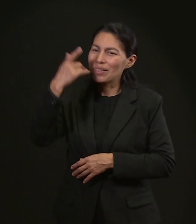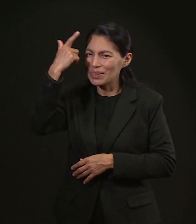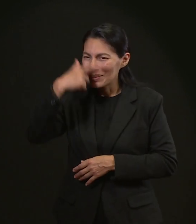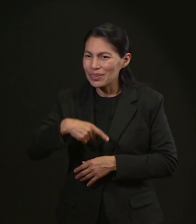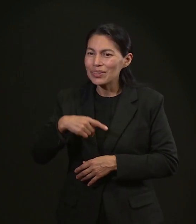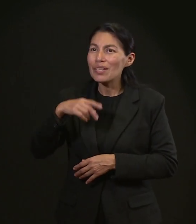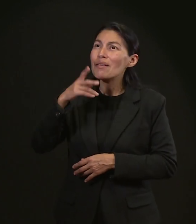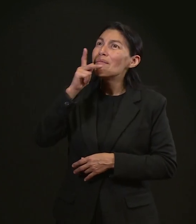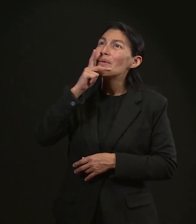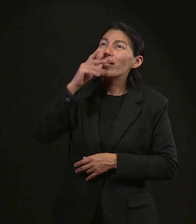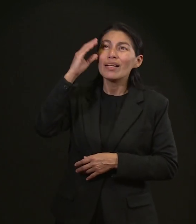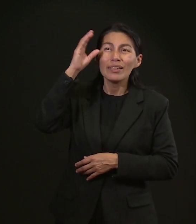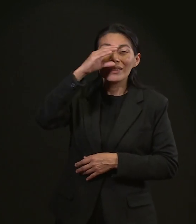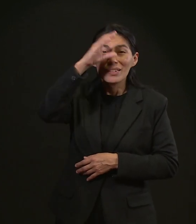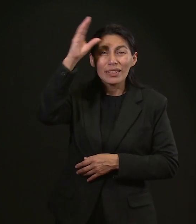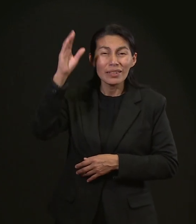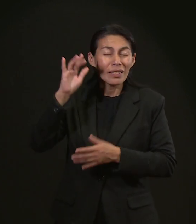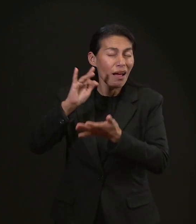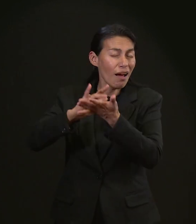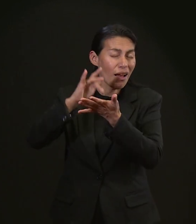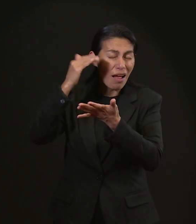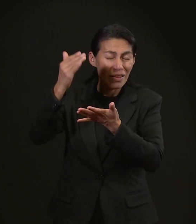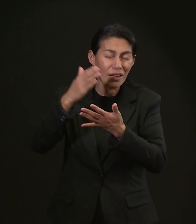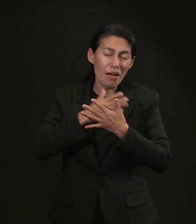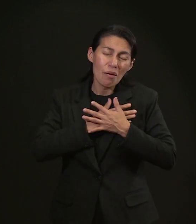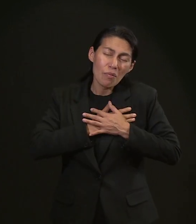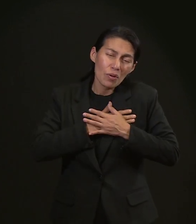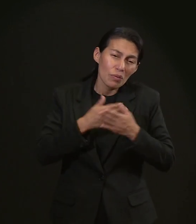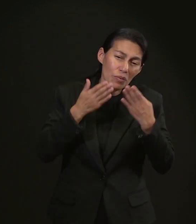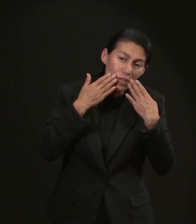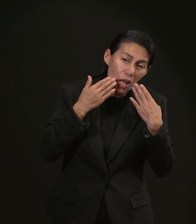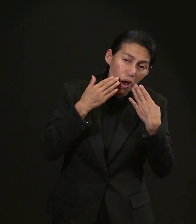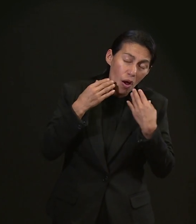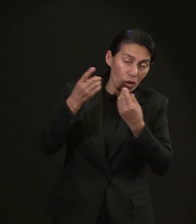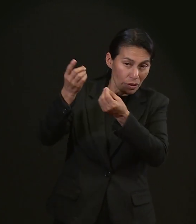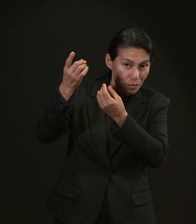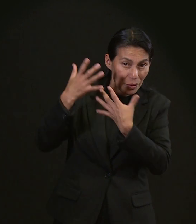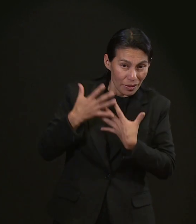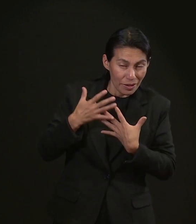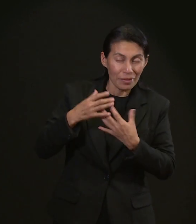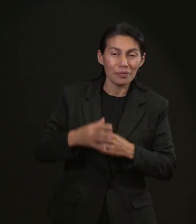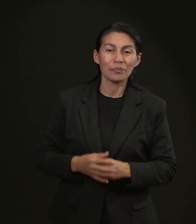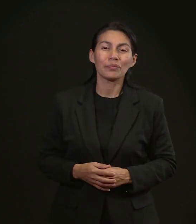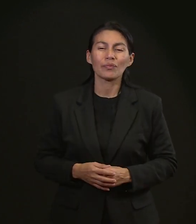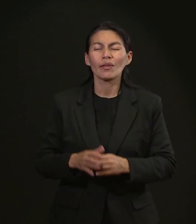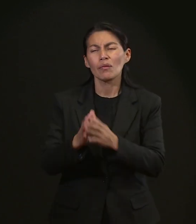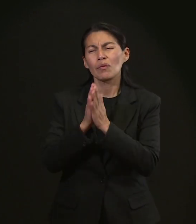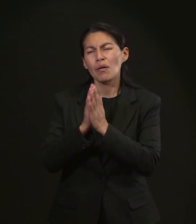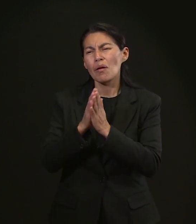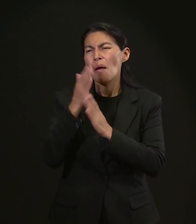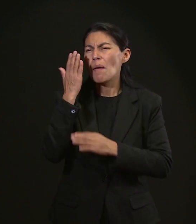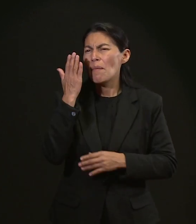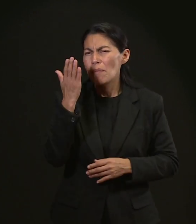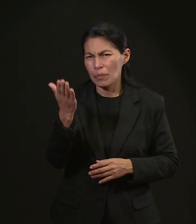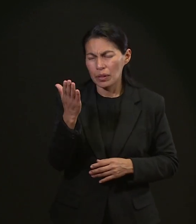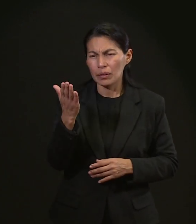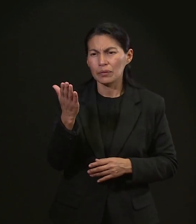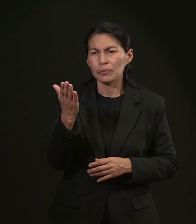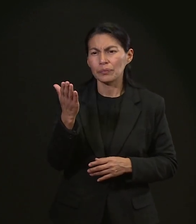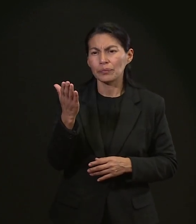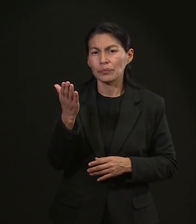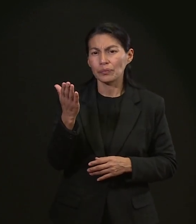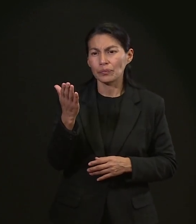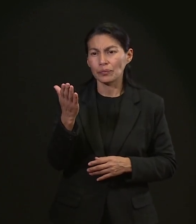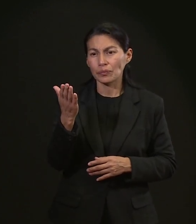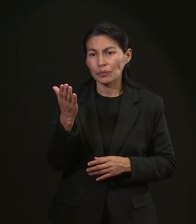agradecida con mi padre celestial amén por su amor y misericordia que me ha brindado hasta este momento les pido